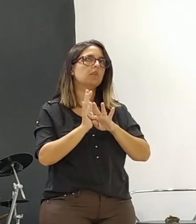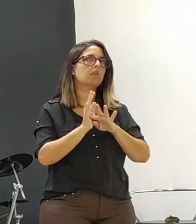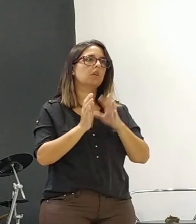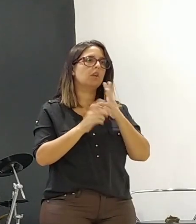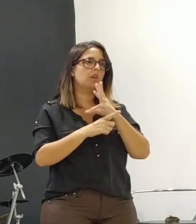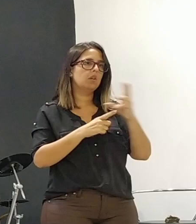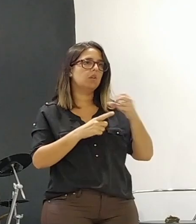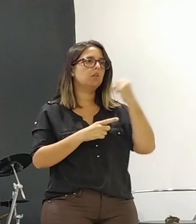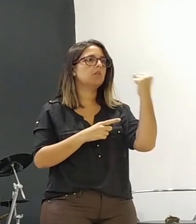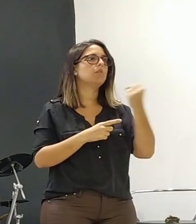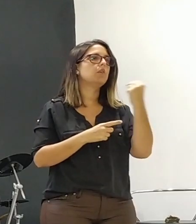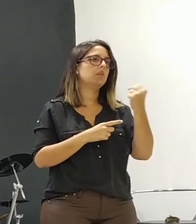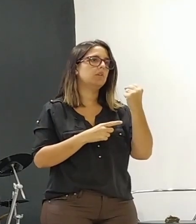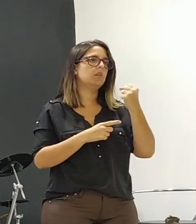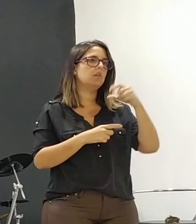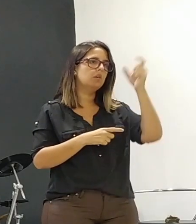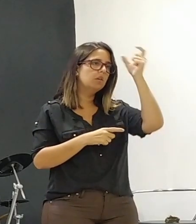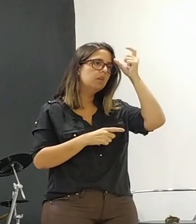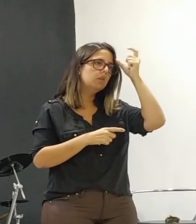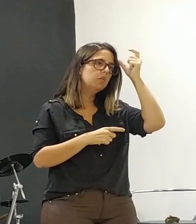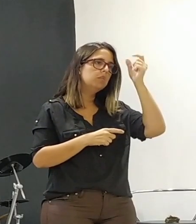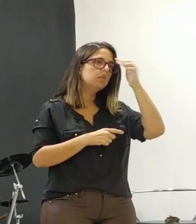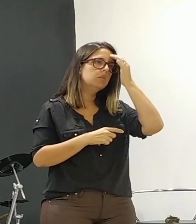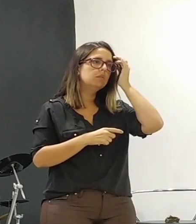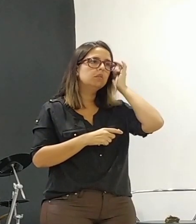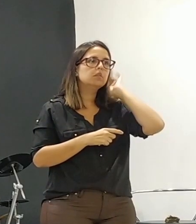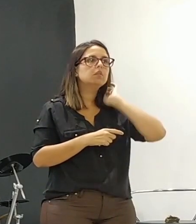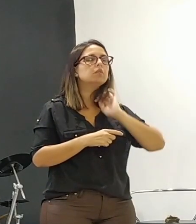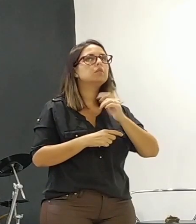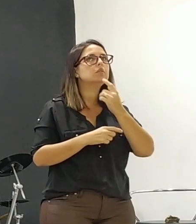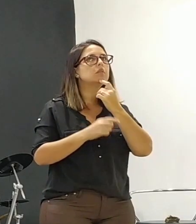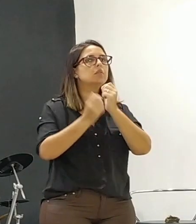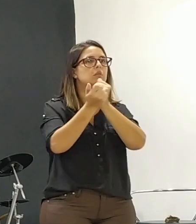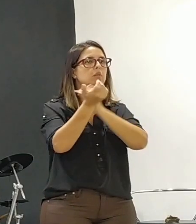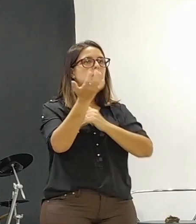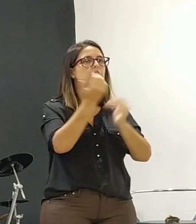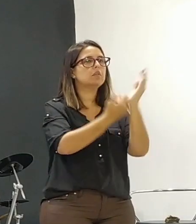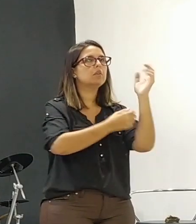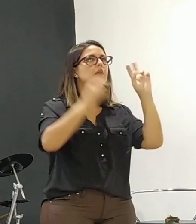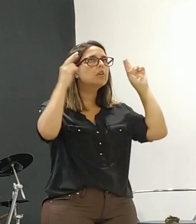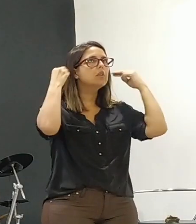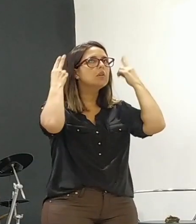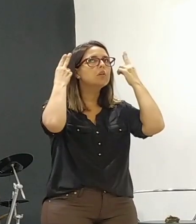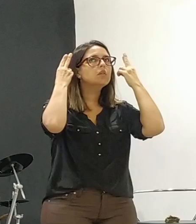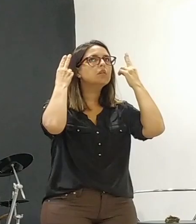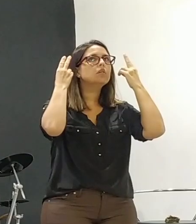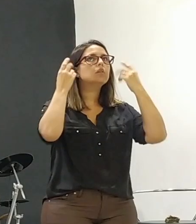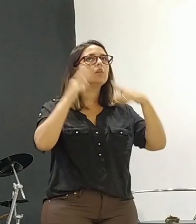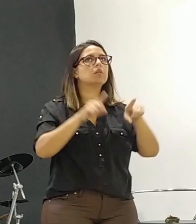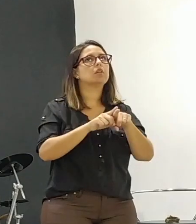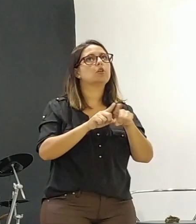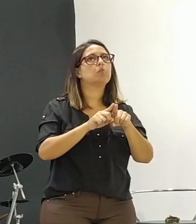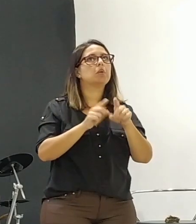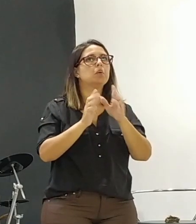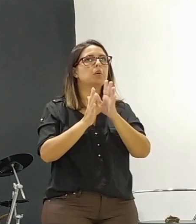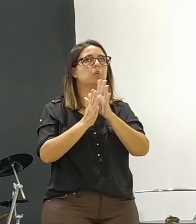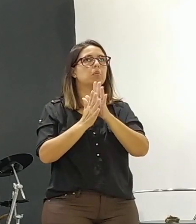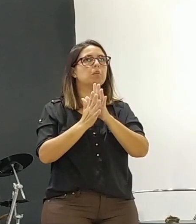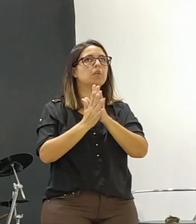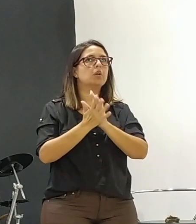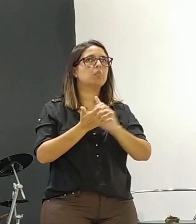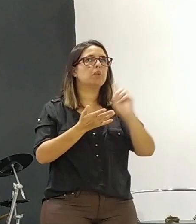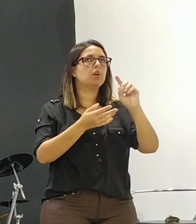venceram o diabo, pelo sangue do Cordeiro e pela palavra do seu